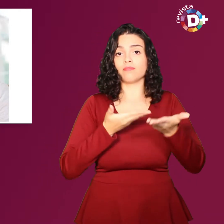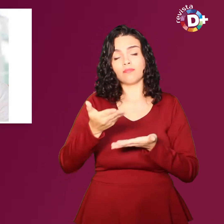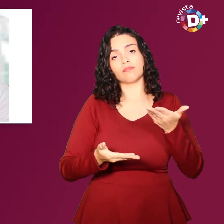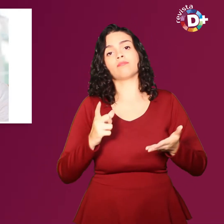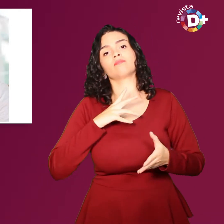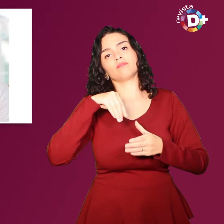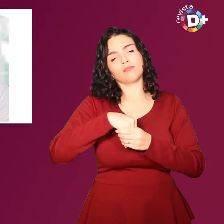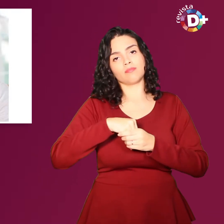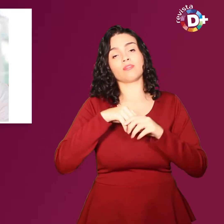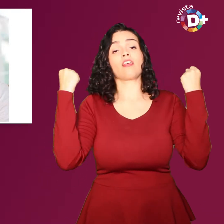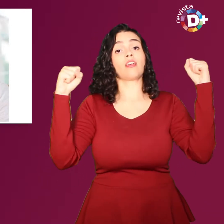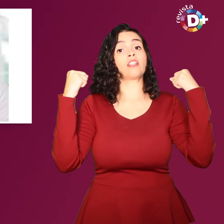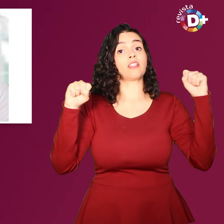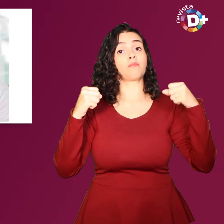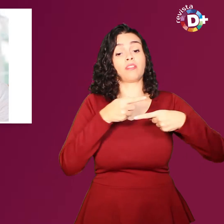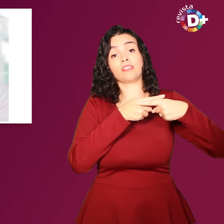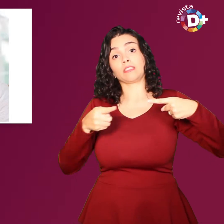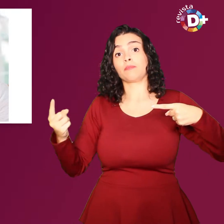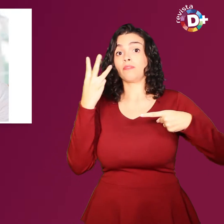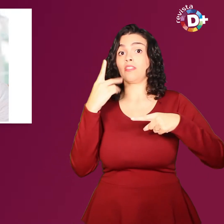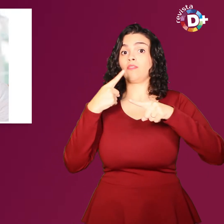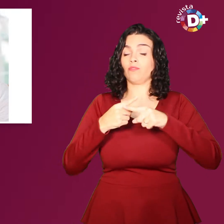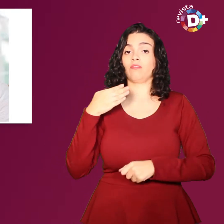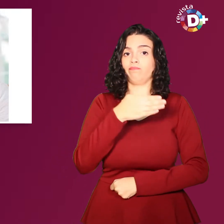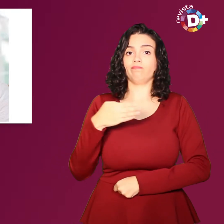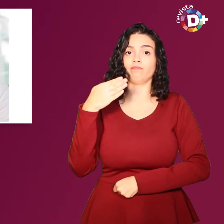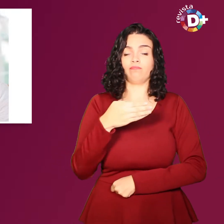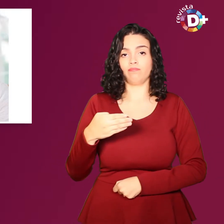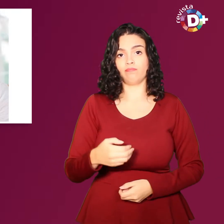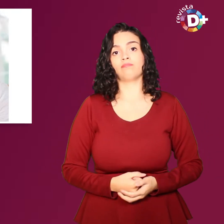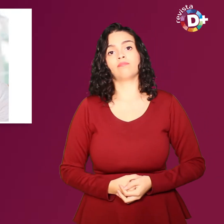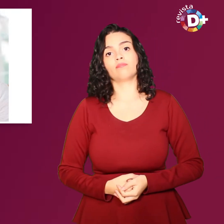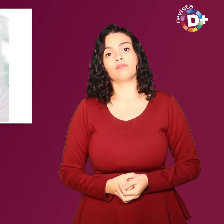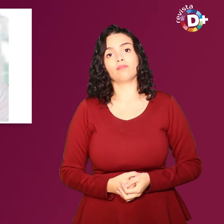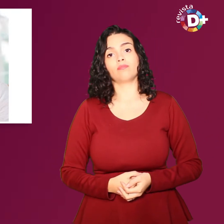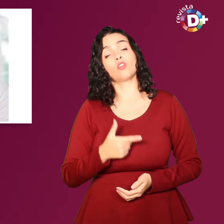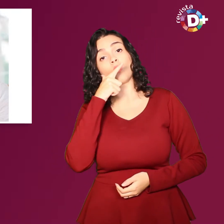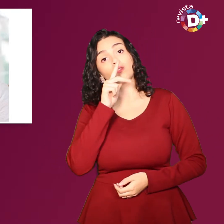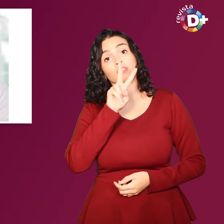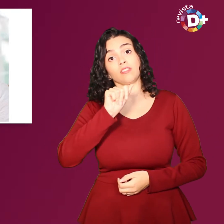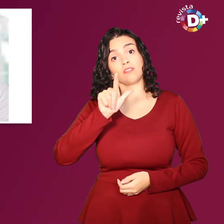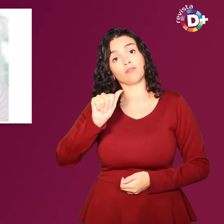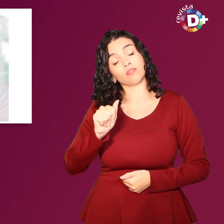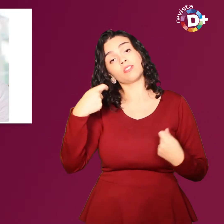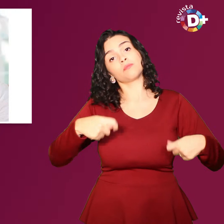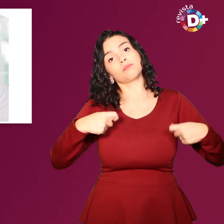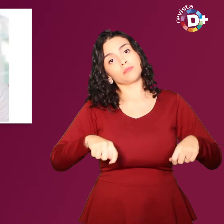Aqui, esse tratamento engloba a academia 3 vezes por semana, diz Quadros. Para conseguir uma vaga,